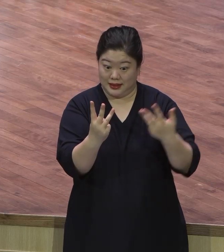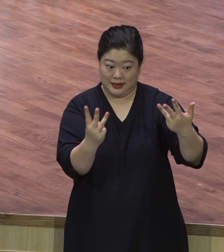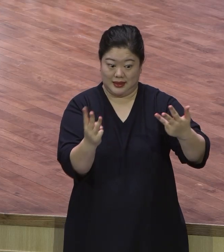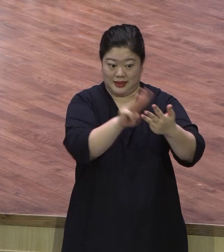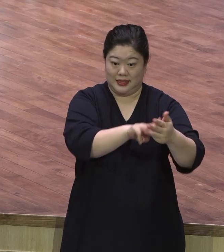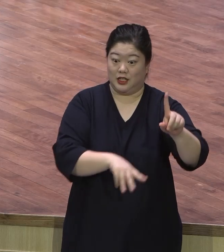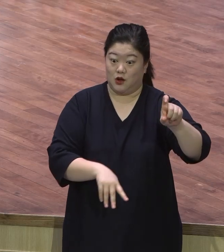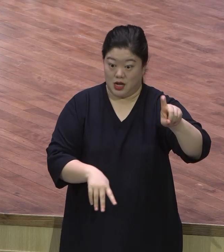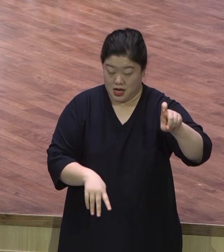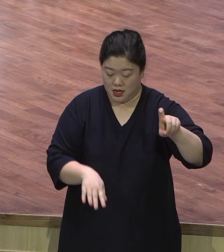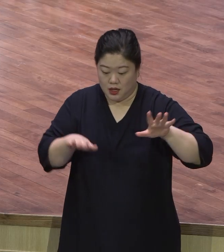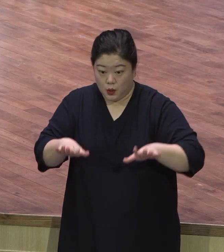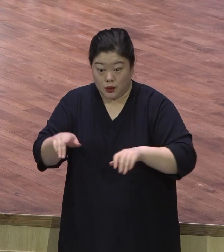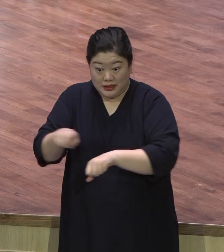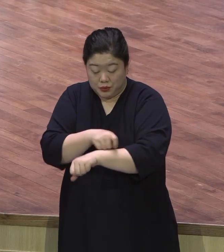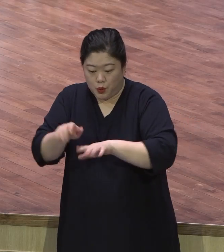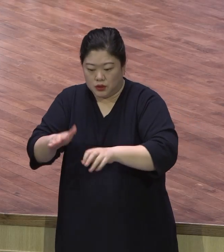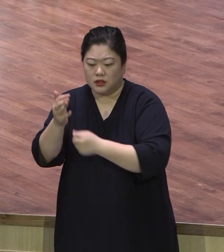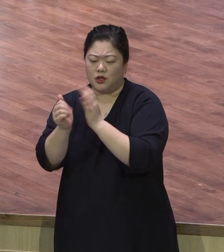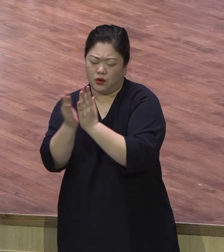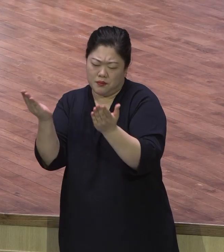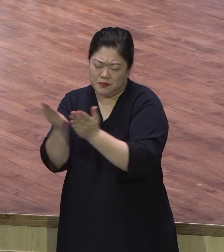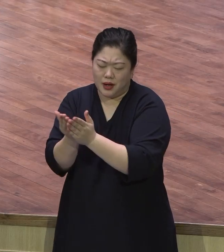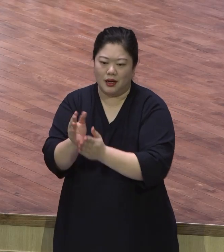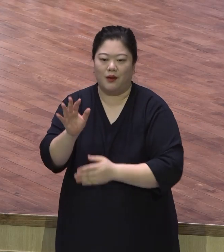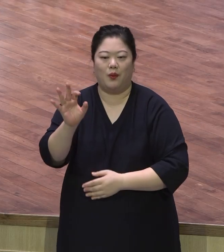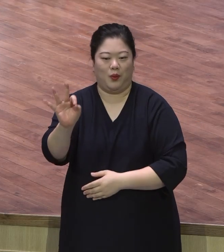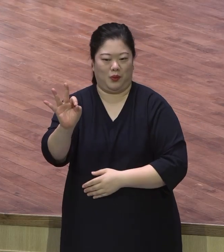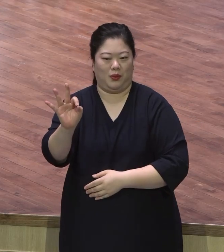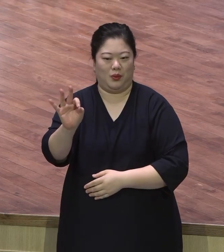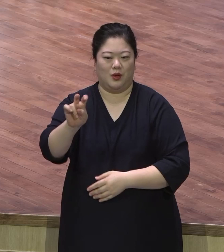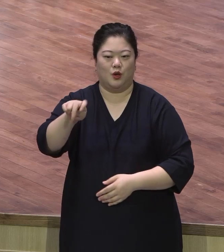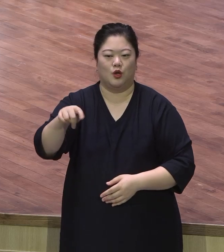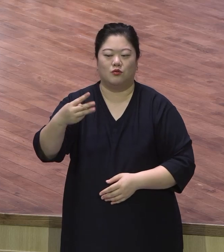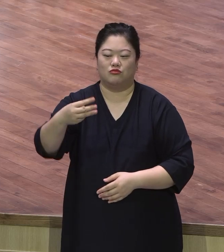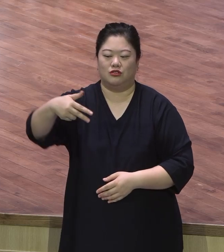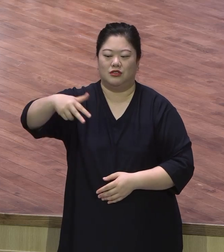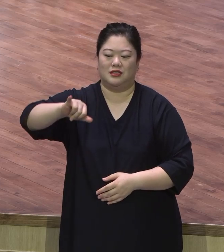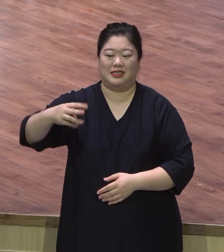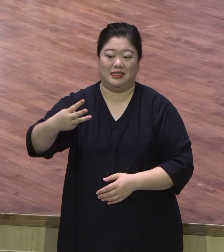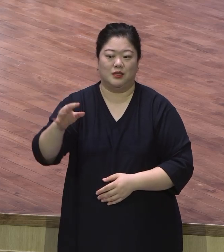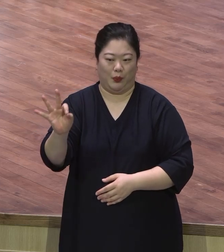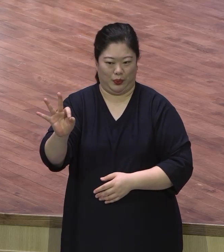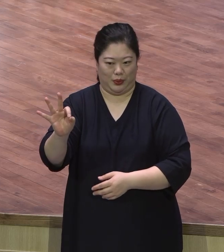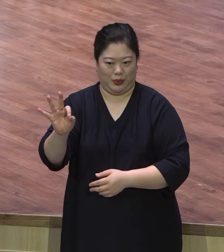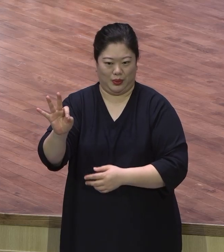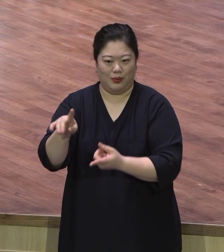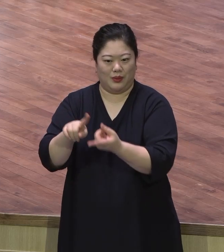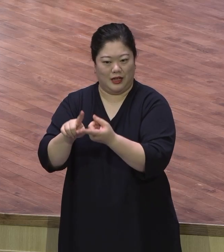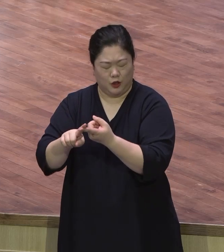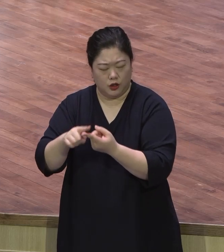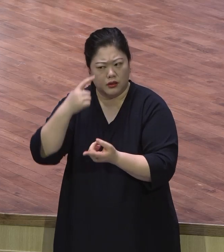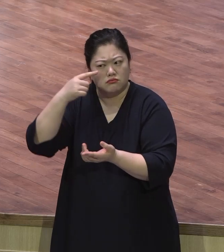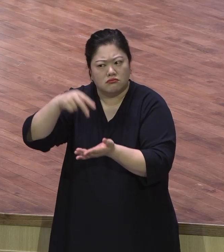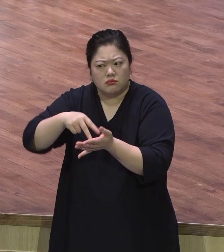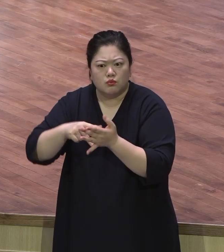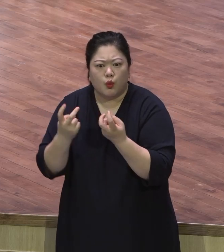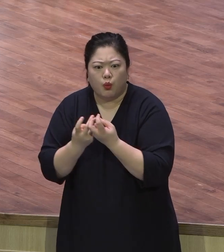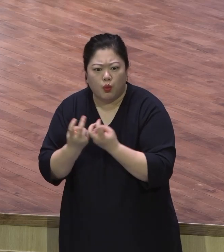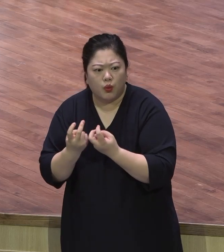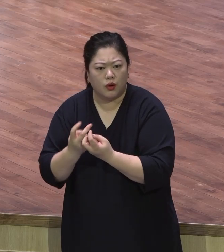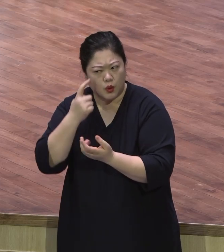여러분이 가장 민감한 물질에 관해서 영적 시각이 어떠해야 되는지에 대해서